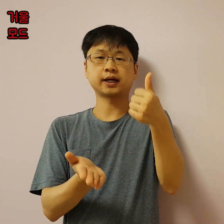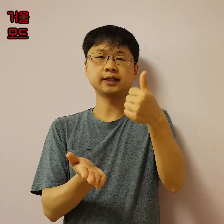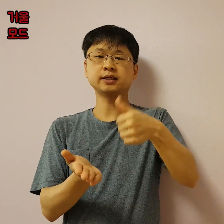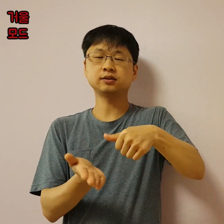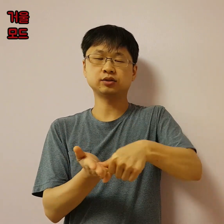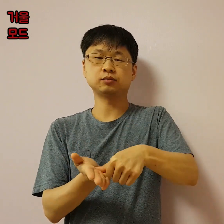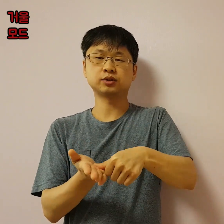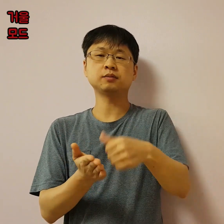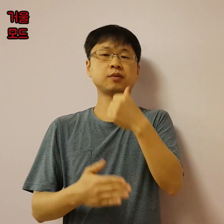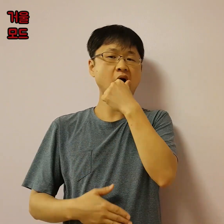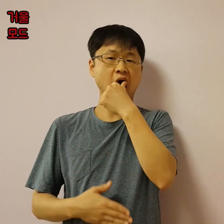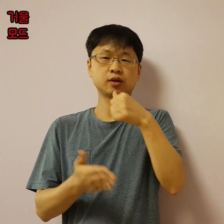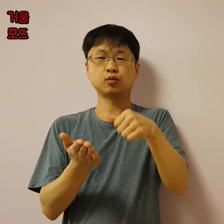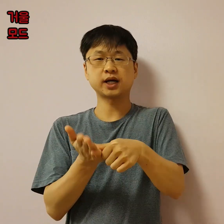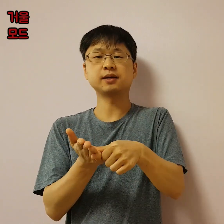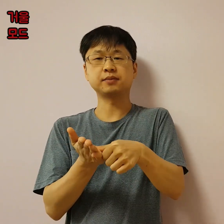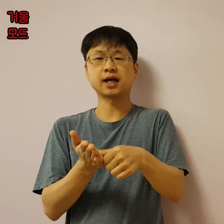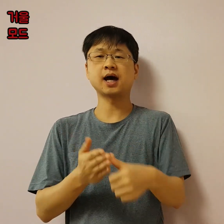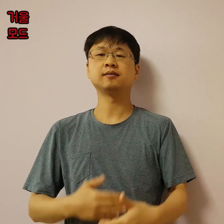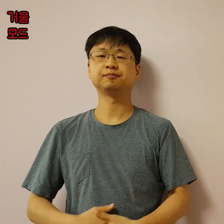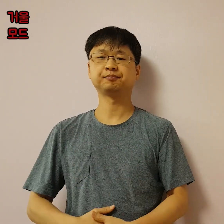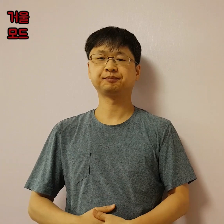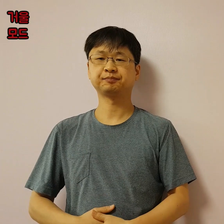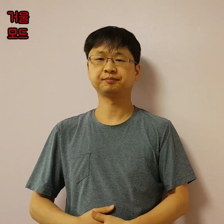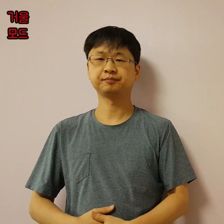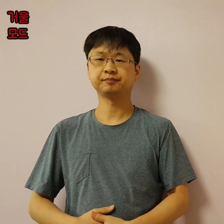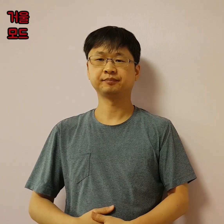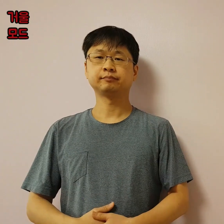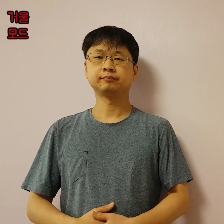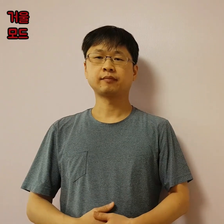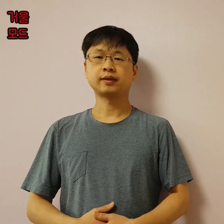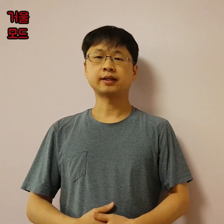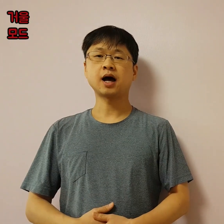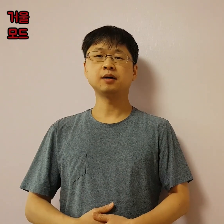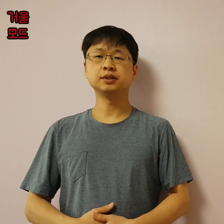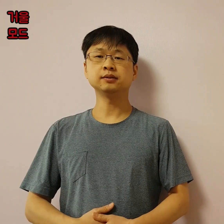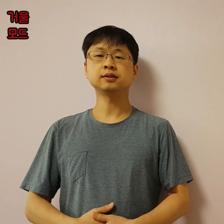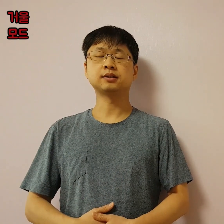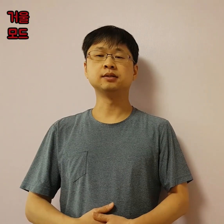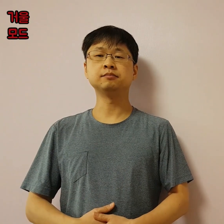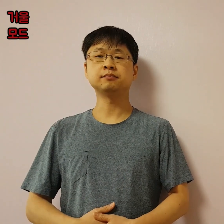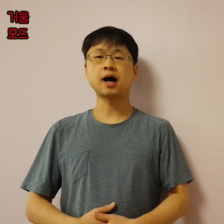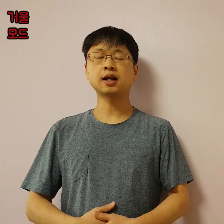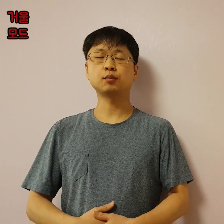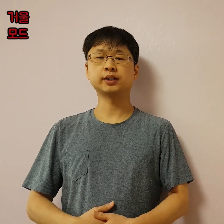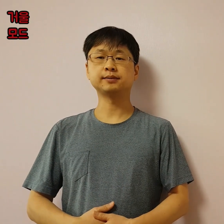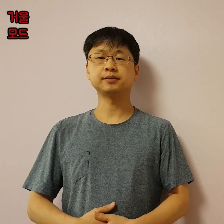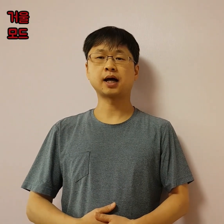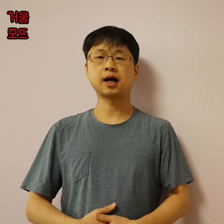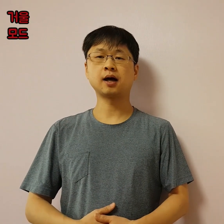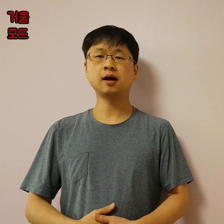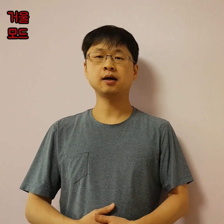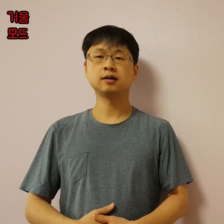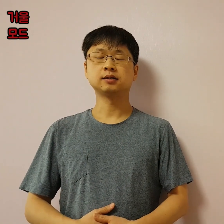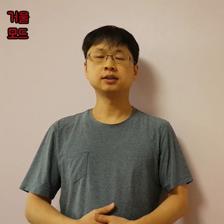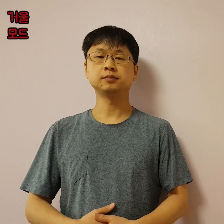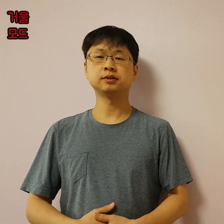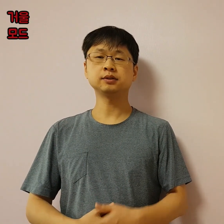왼손바닥에 찍어주는 모습, 도장입니다. 네, 다음은 금 알아보겠습니다.